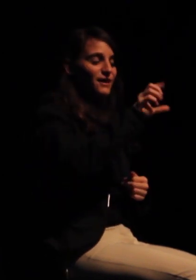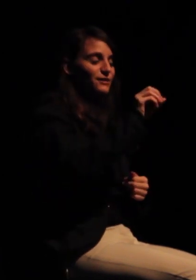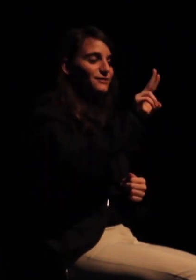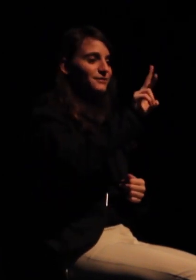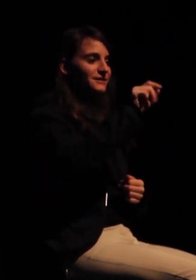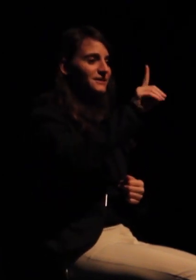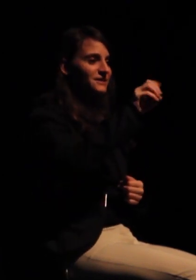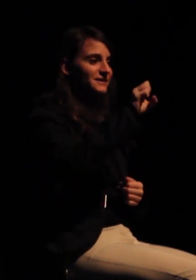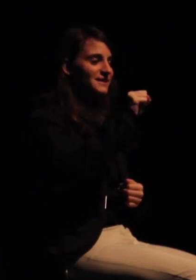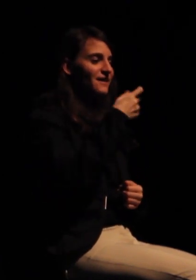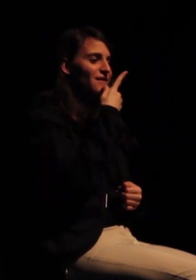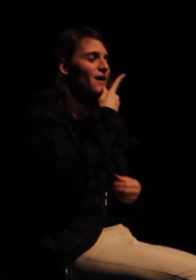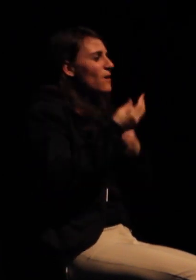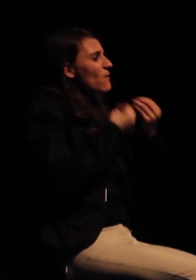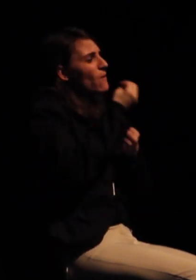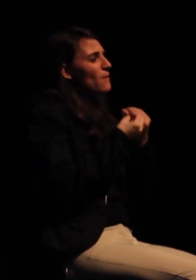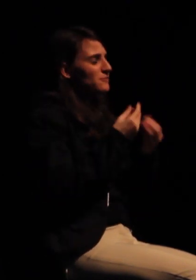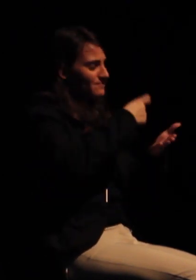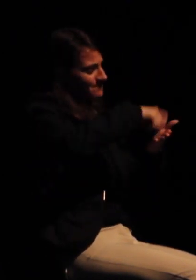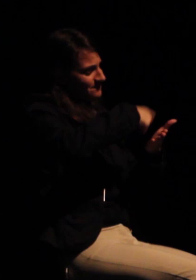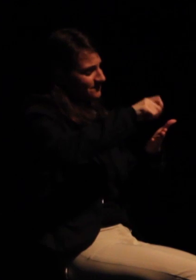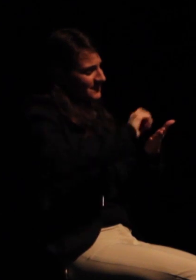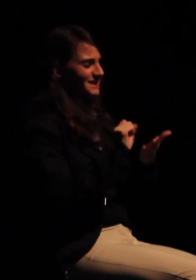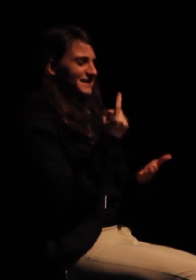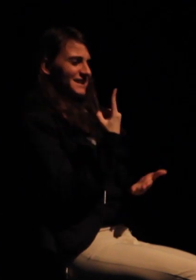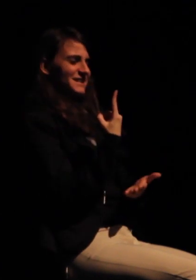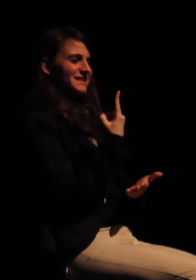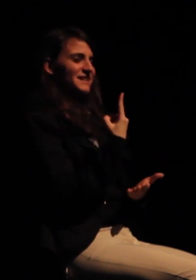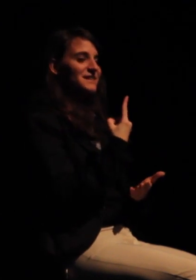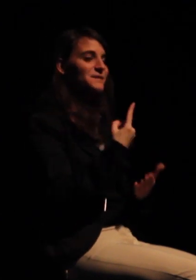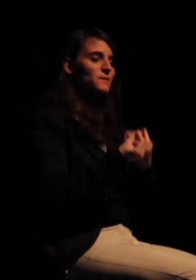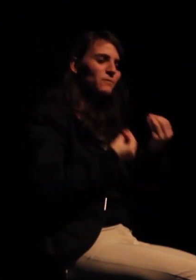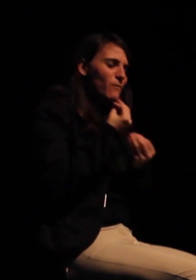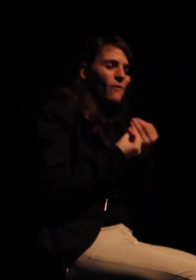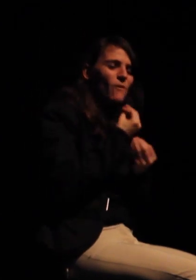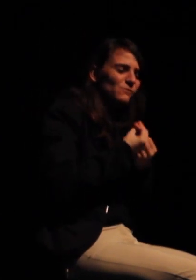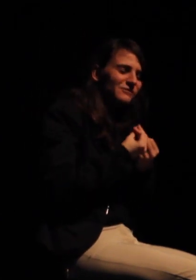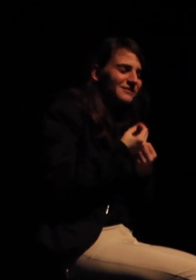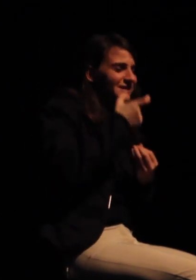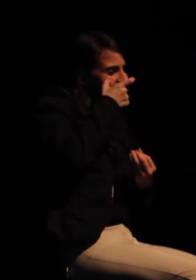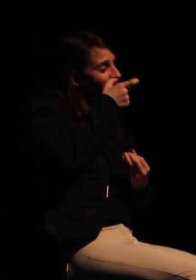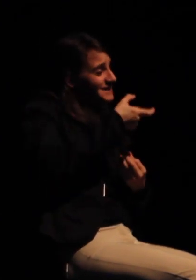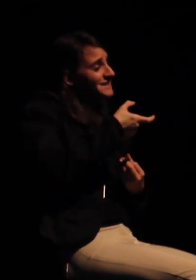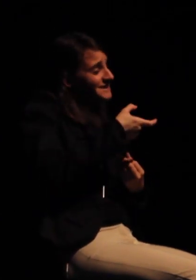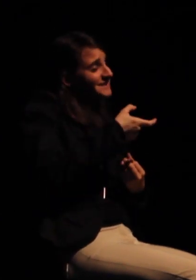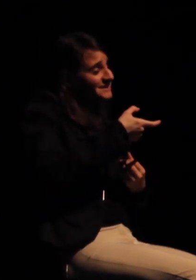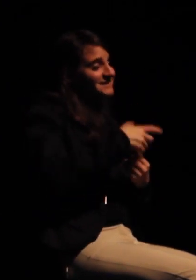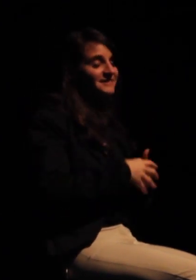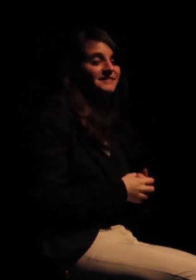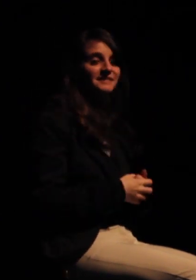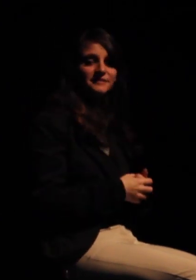principalmente dizia, mas você escreve umas histórias estranhas, mas são muito interessantes.